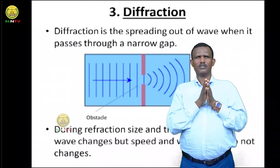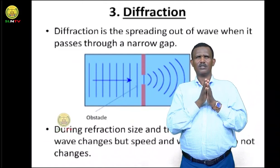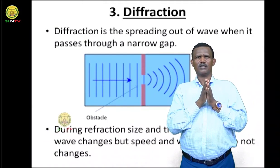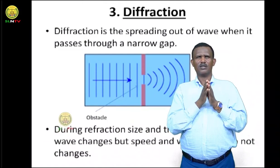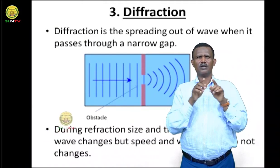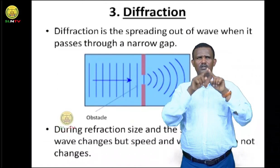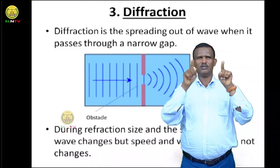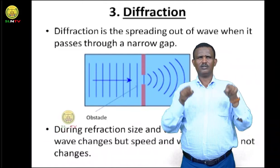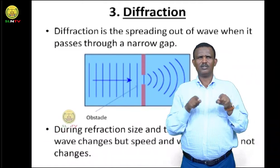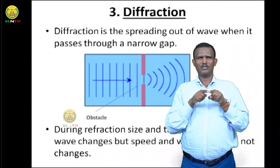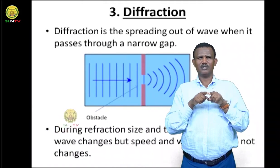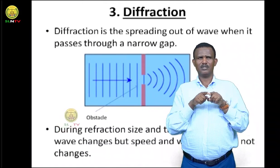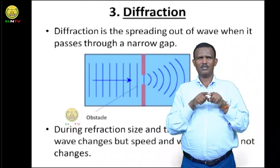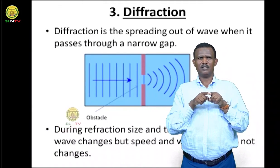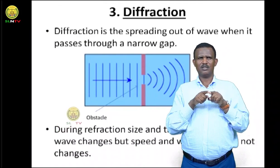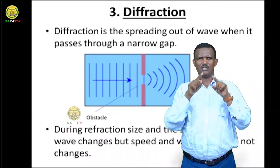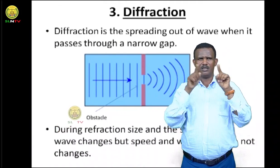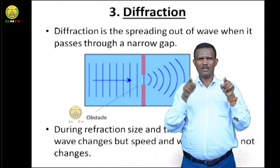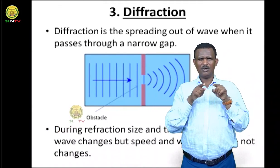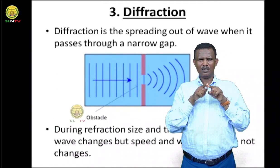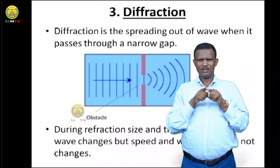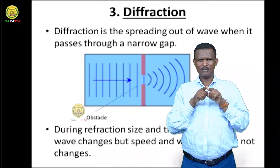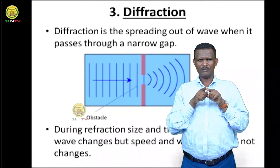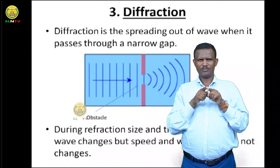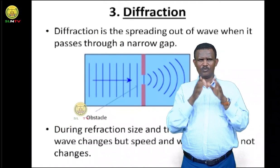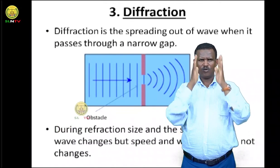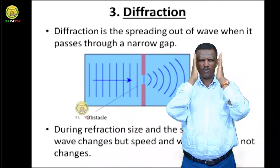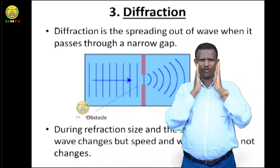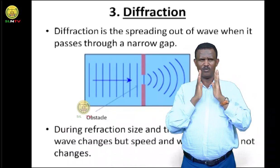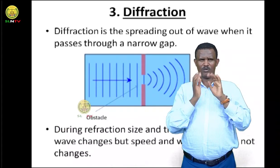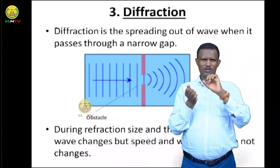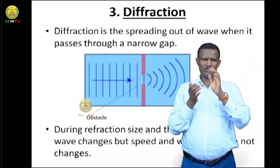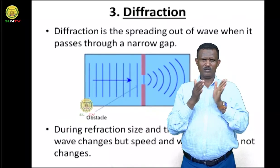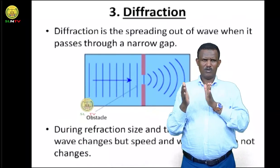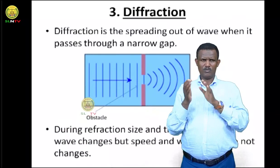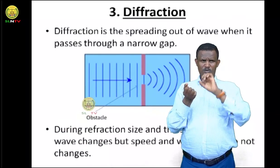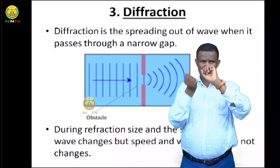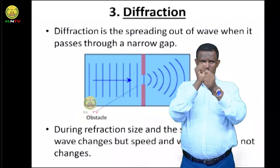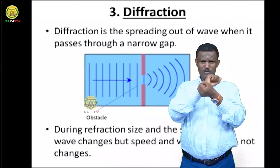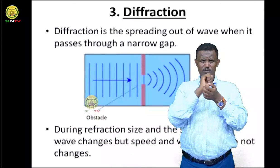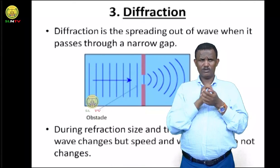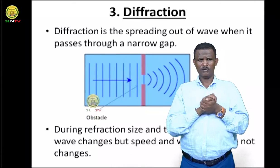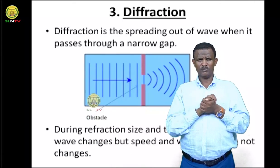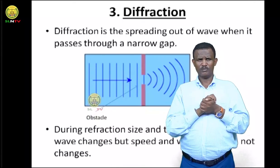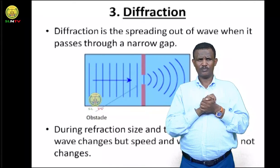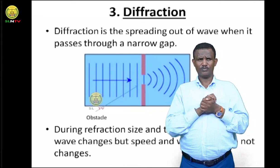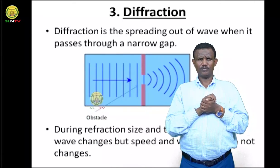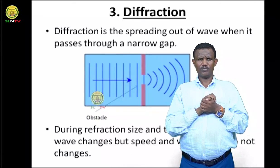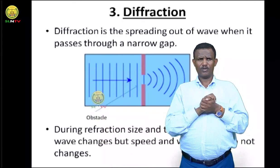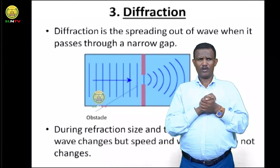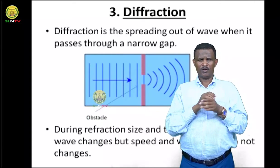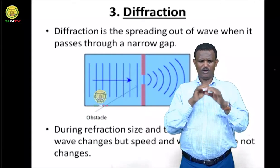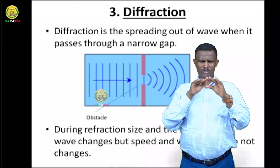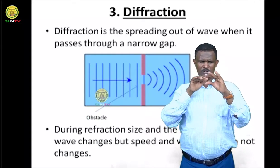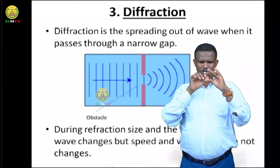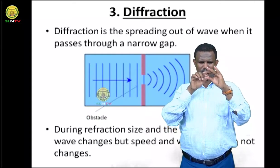shape-ka wiifku wave change waxay isbedelaya size-kii wiifku lahayd markii hore intay albaabka ka soo baxday qiyaasta